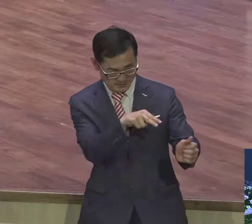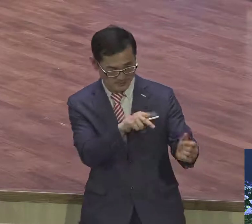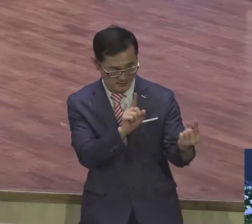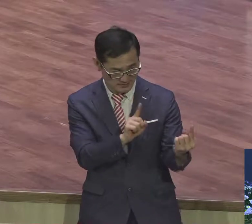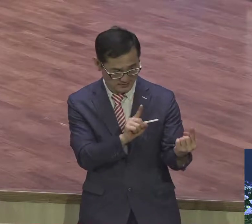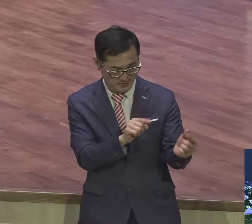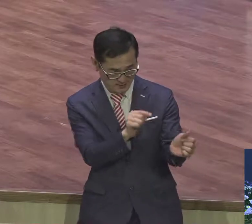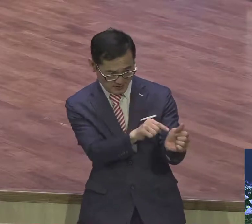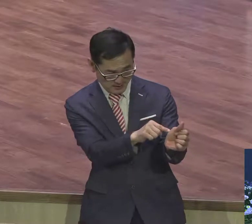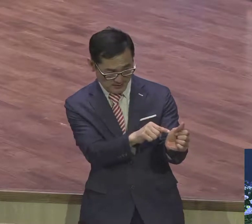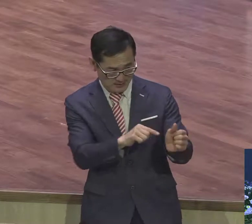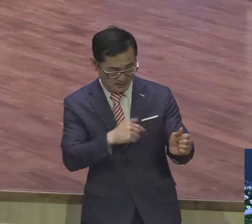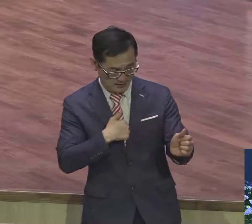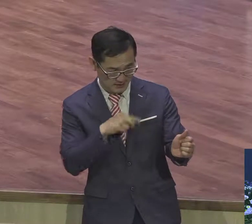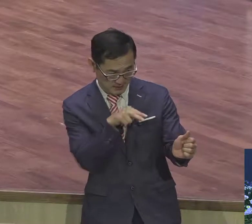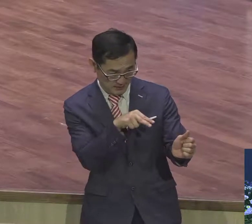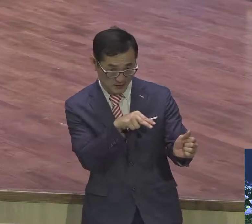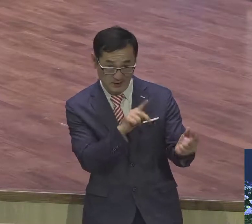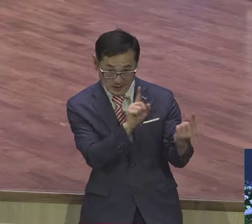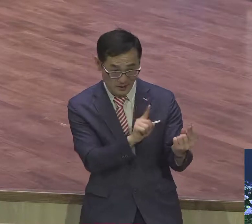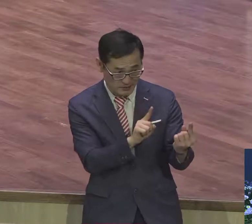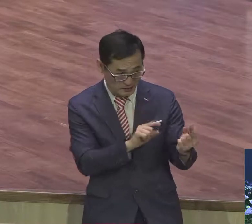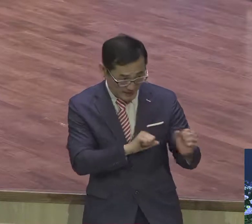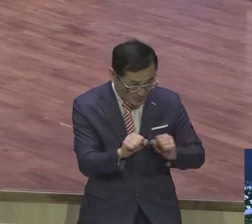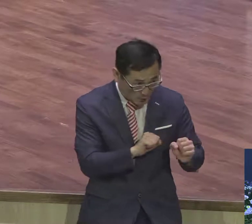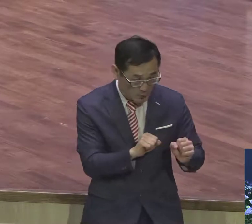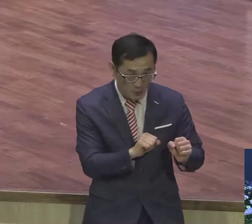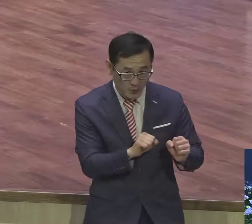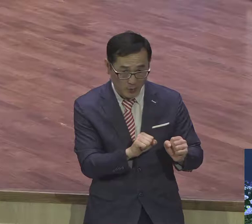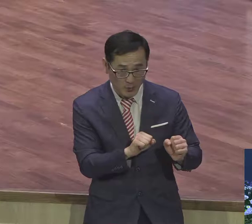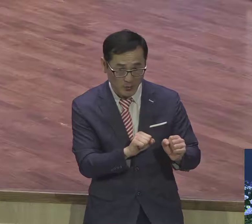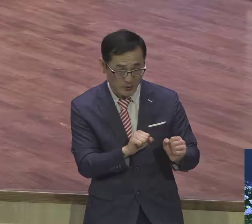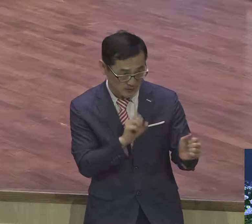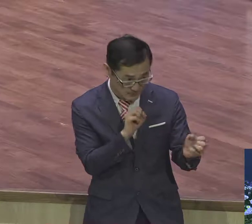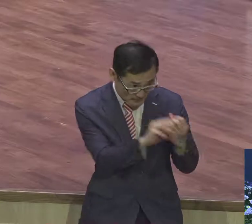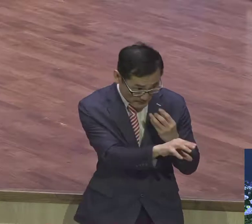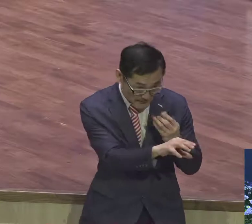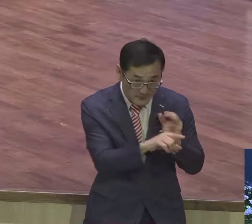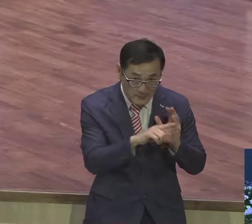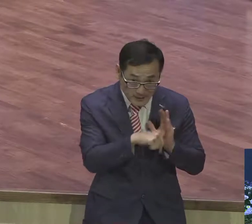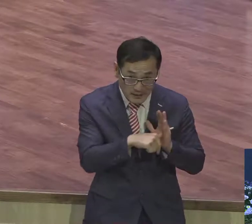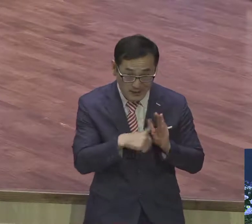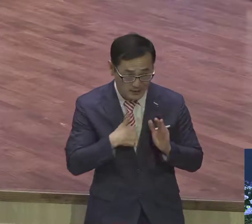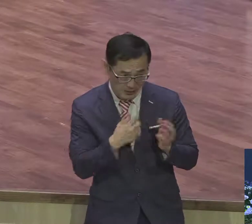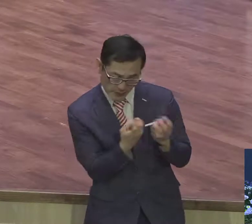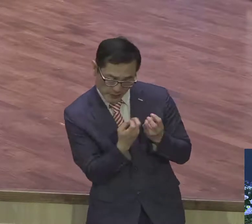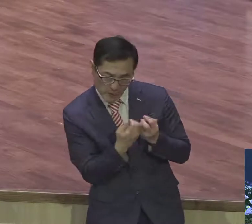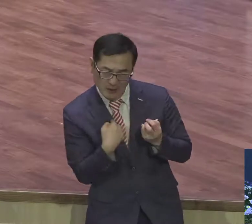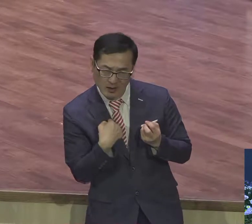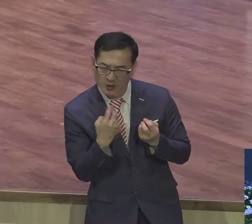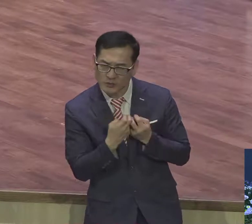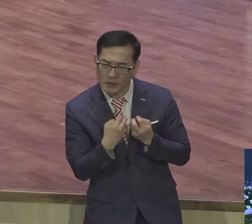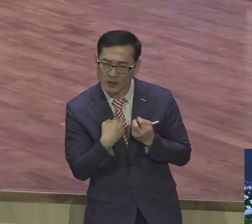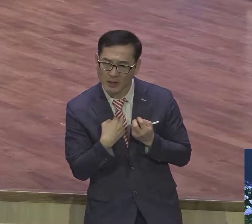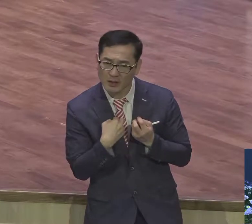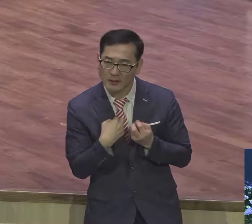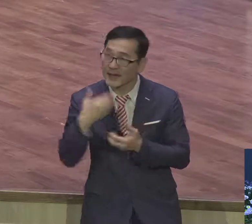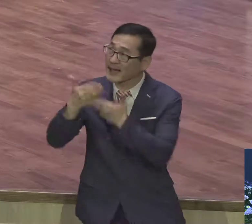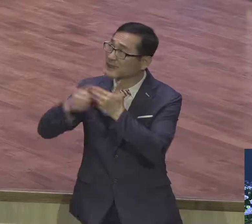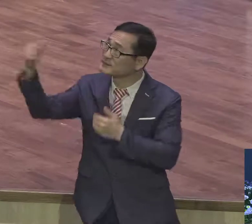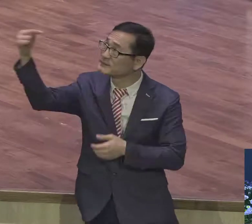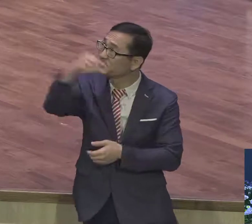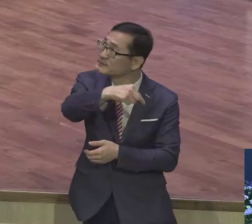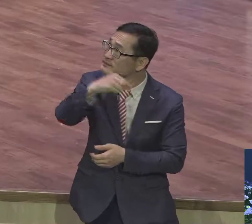방법은 그들에 대한 하나님의 태도를 보고서 결정하는 것이다 하나님의 태도를 보고 우리가